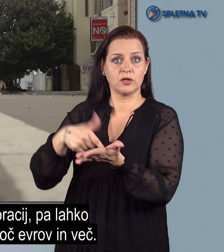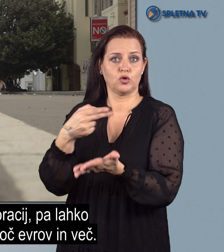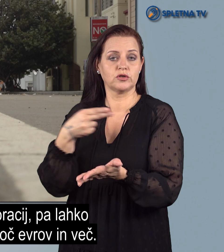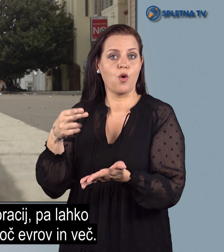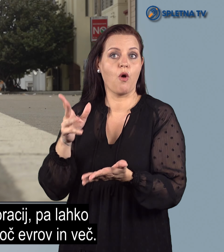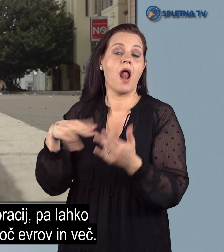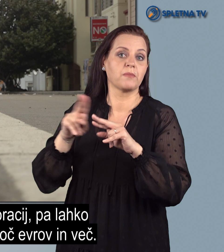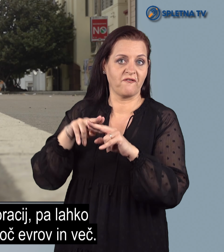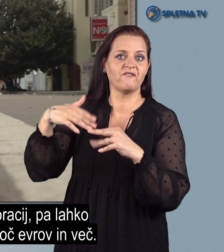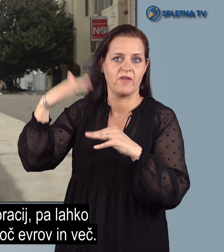in več.